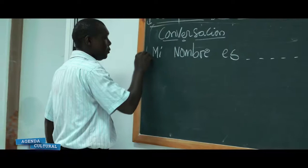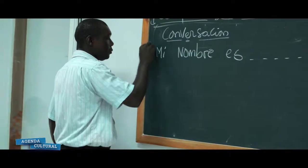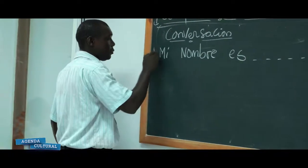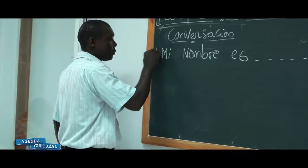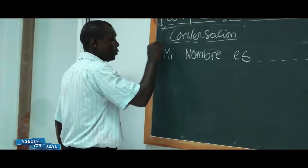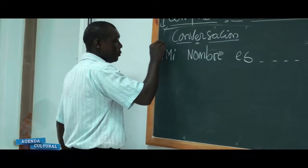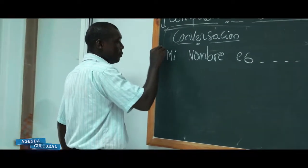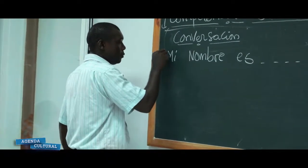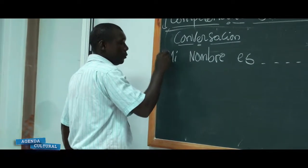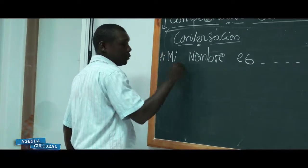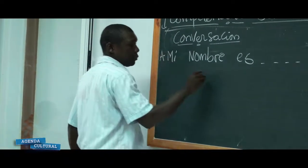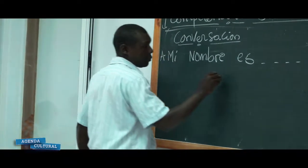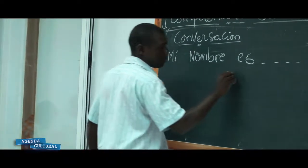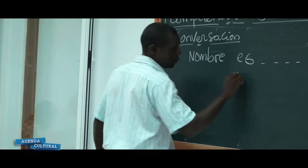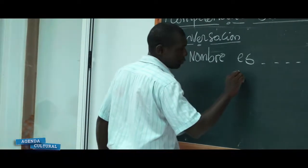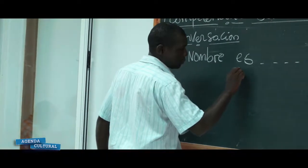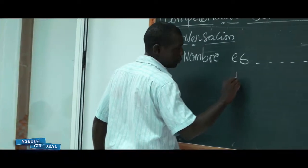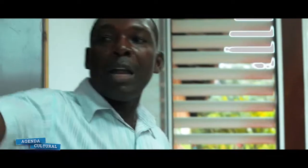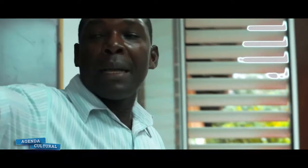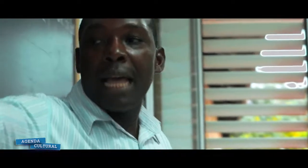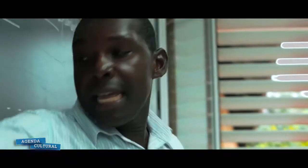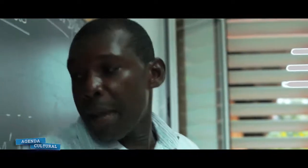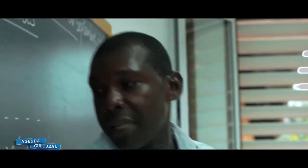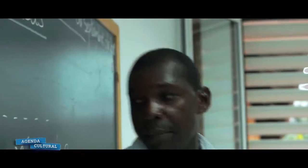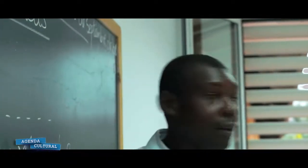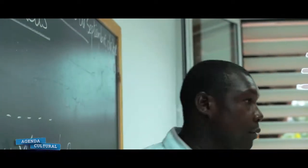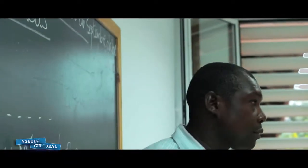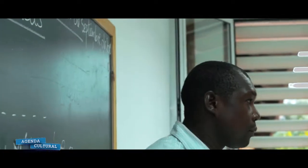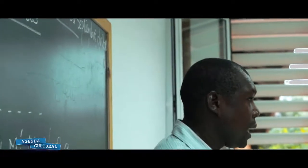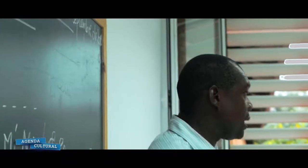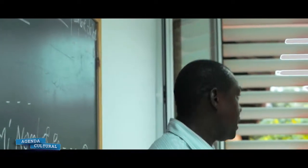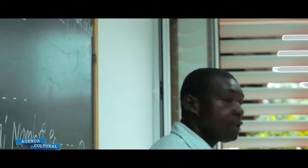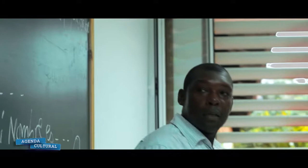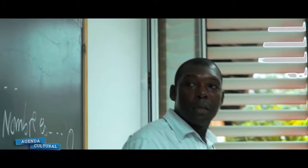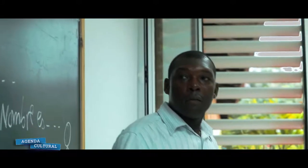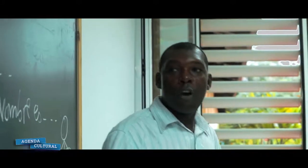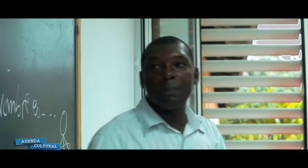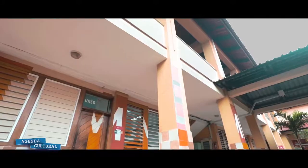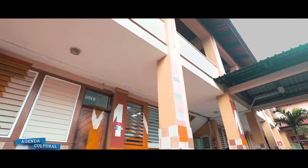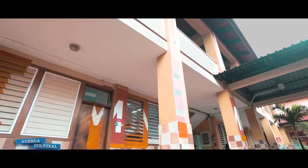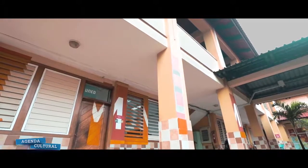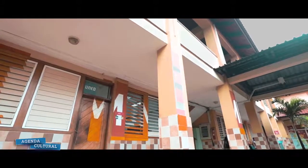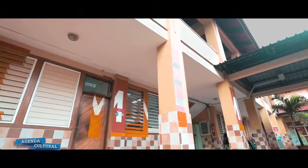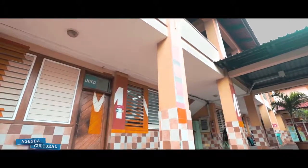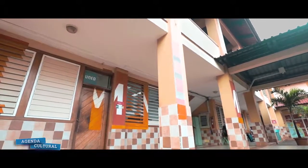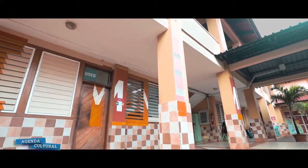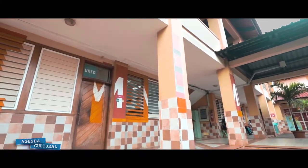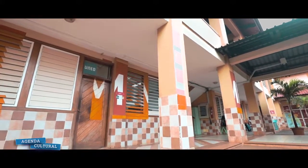Después de asistir a varios talleres como alumno, el joven camerunés ha iniciado una nueva aventura en el Centro Cultural de España en Málavo